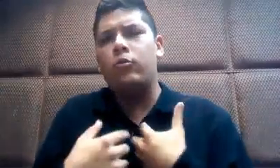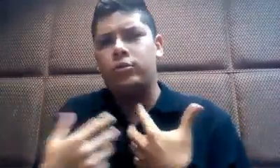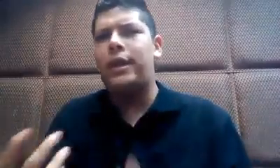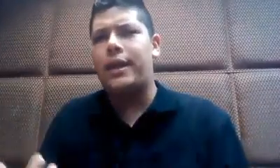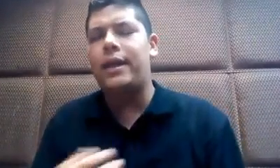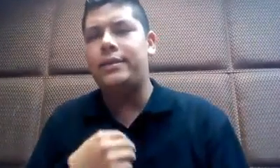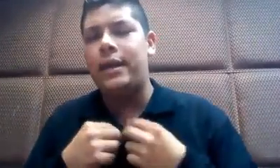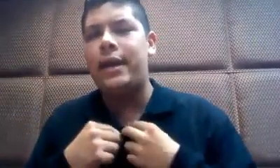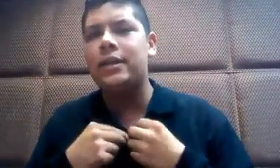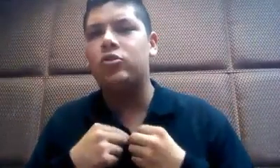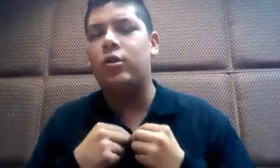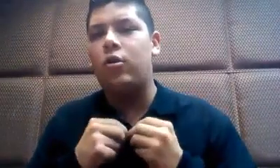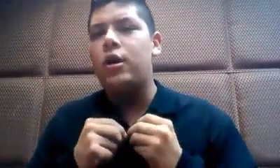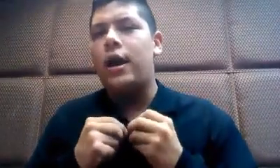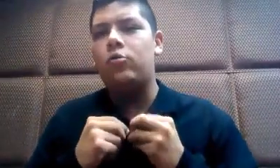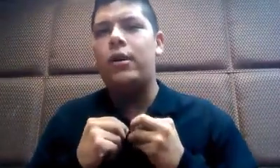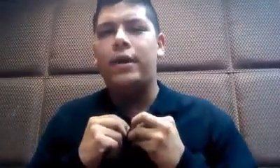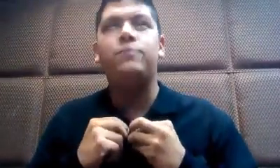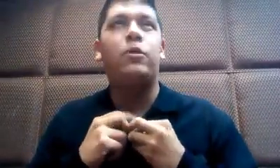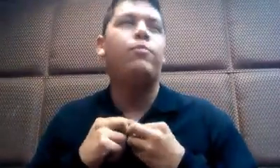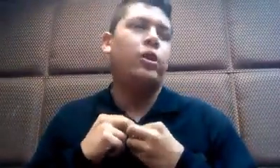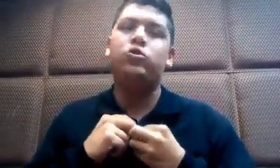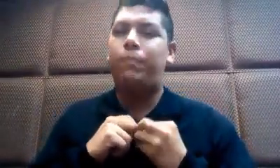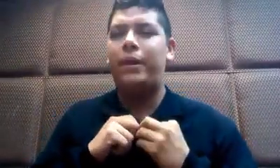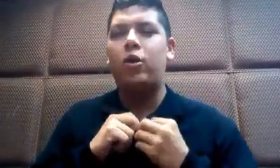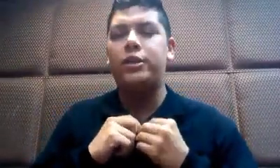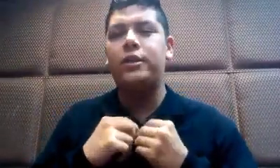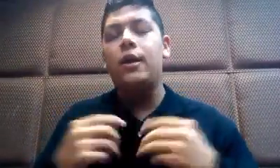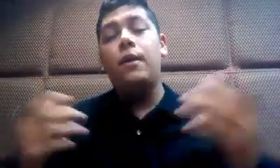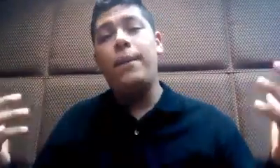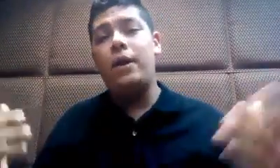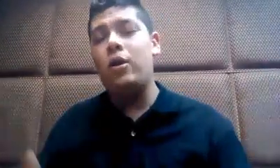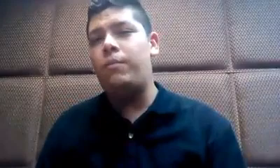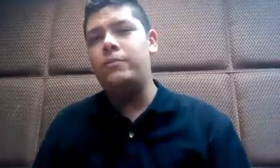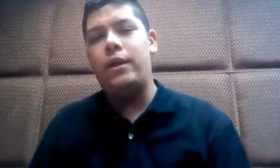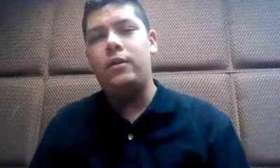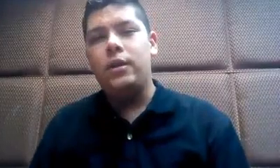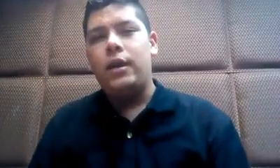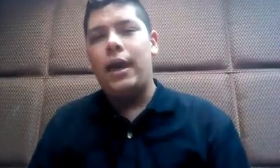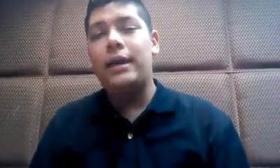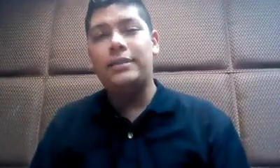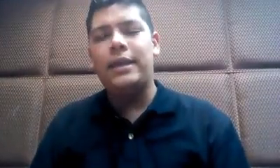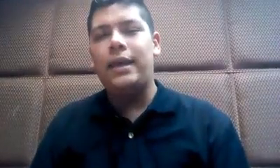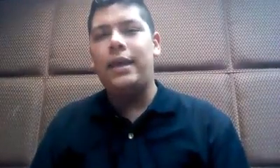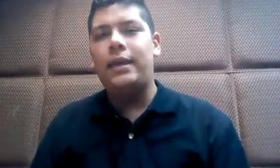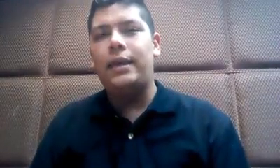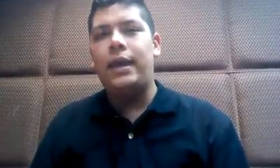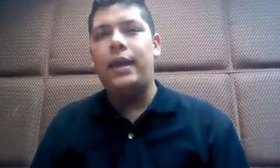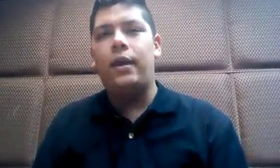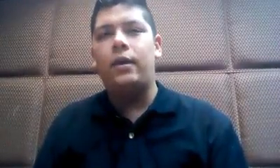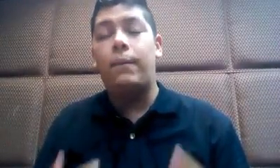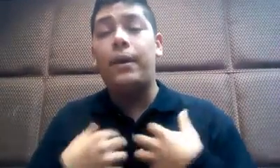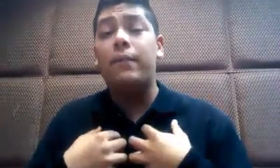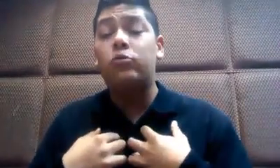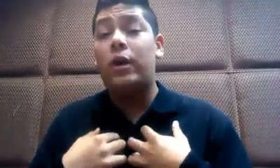gustaría que le hicieran eso, digo, alguna vez por estupidez lo hice... Pero, pues bueno, hay raza que también me ha tocado